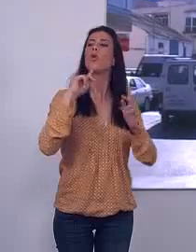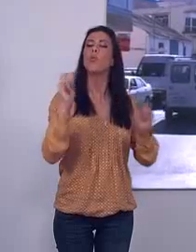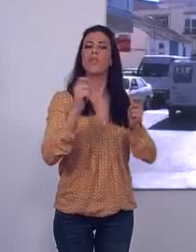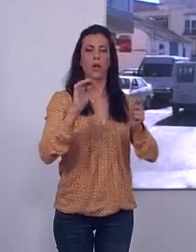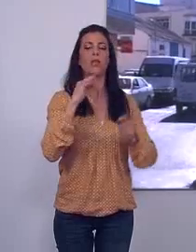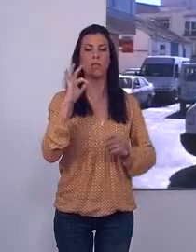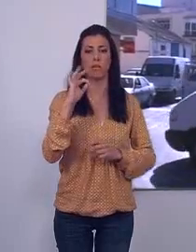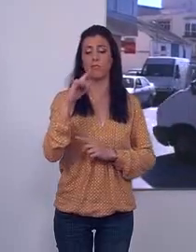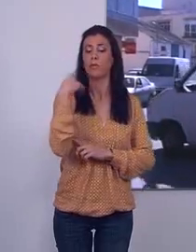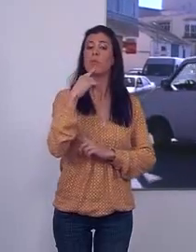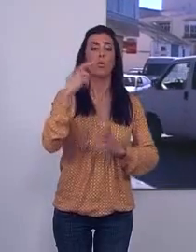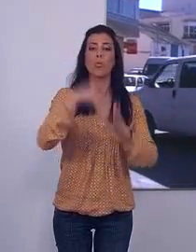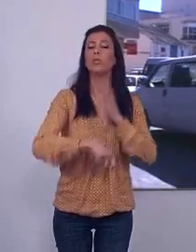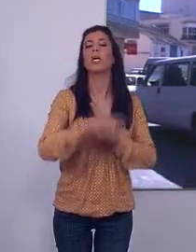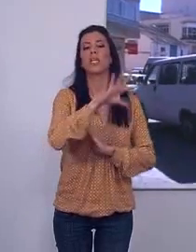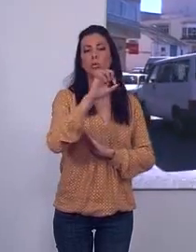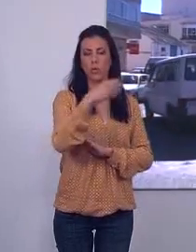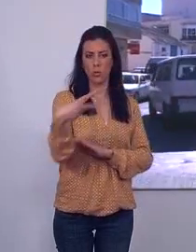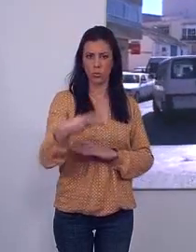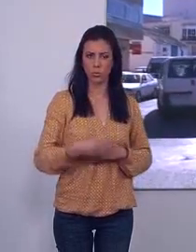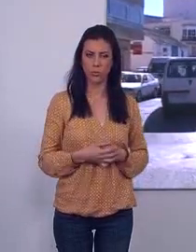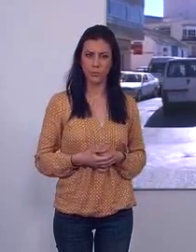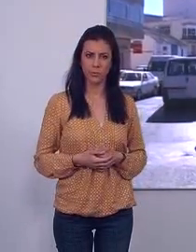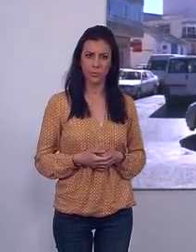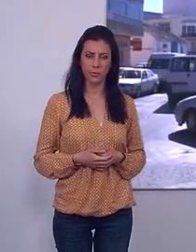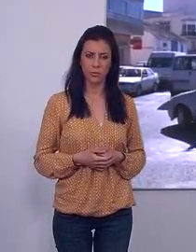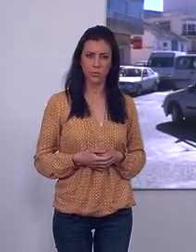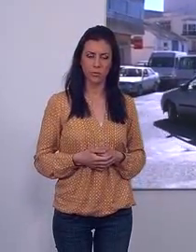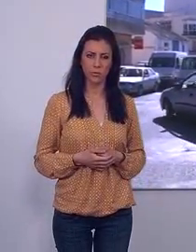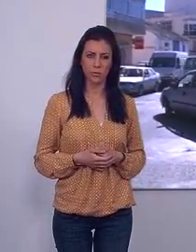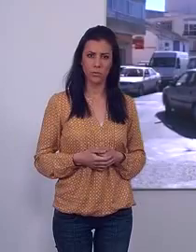la sanción será de 500 euros